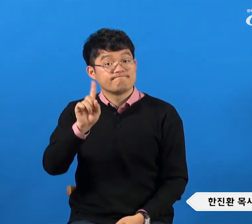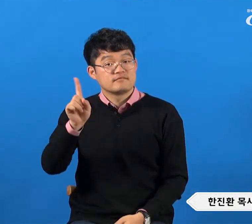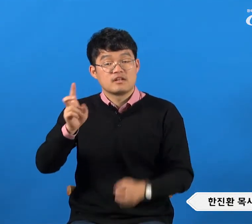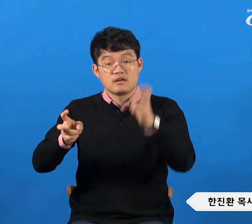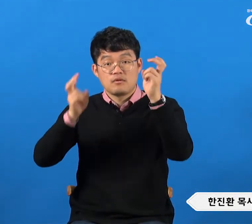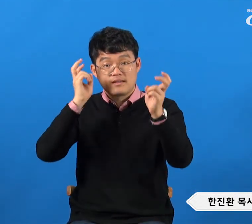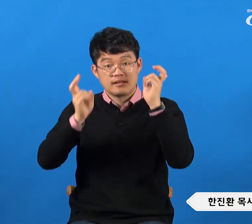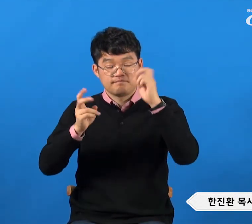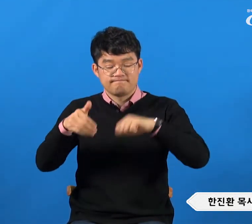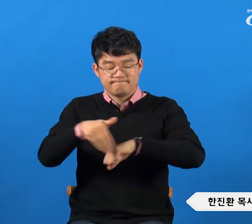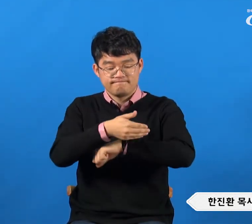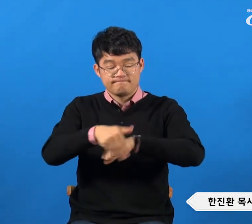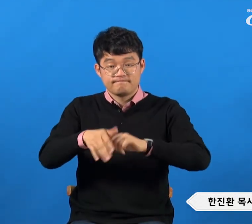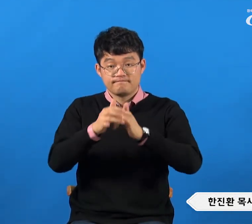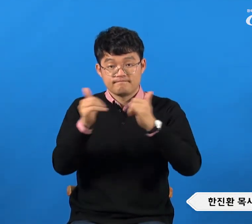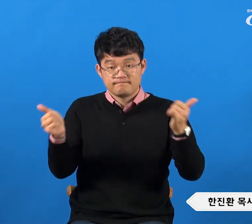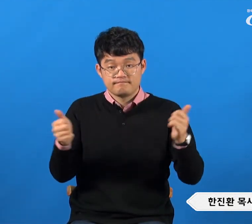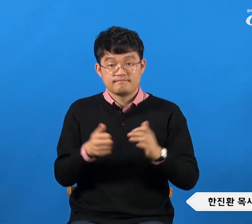어떤 회사원은